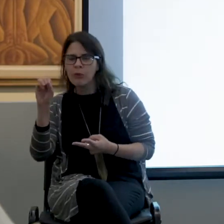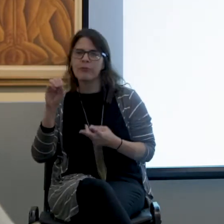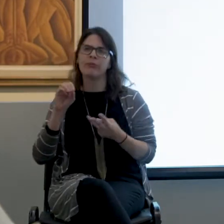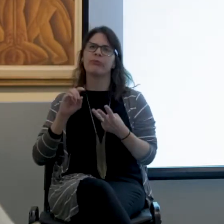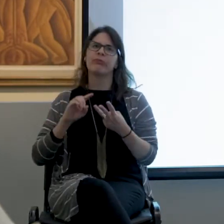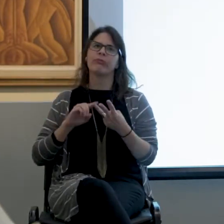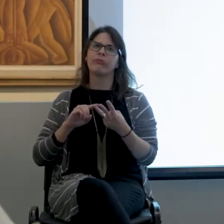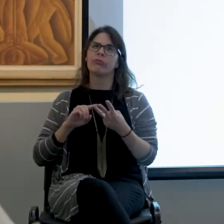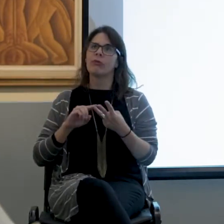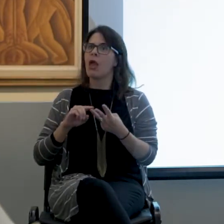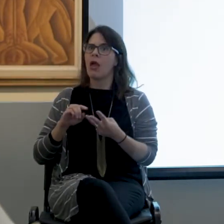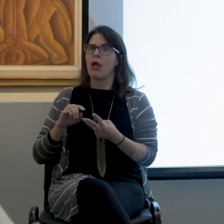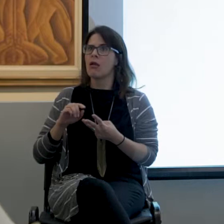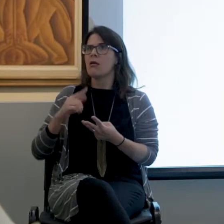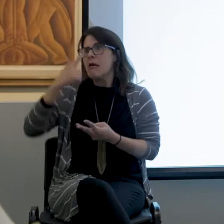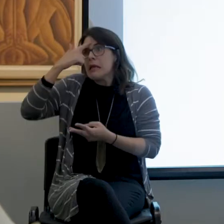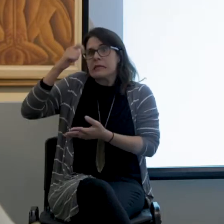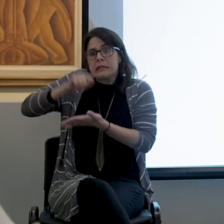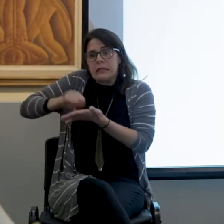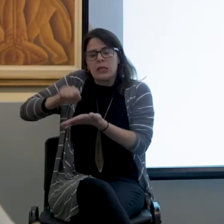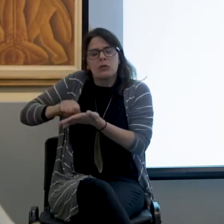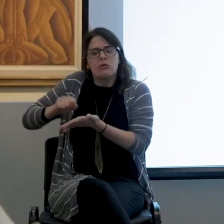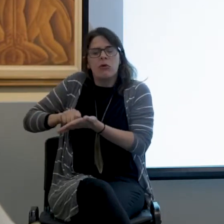inclusive um homem muito conservador,